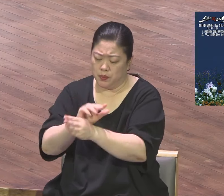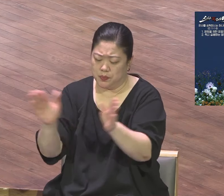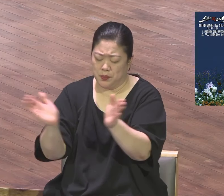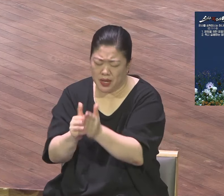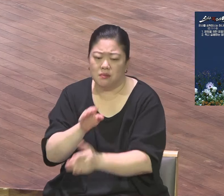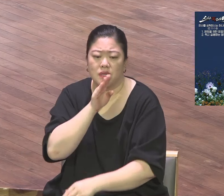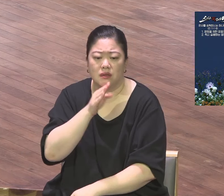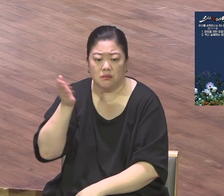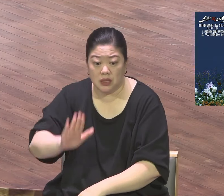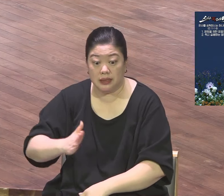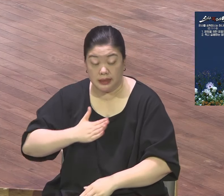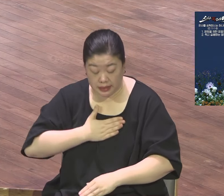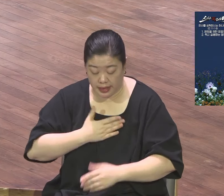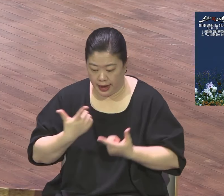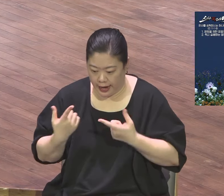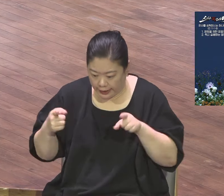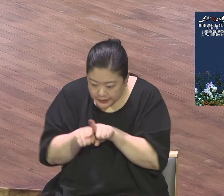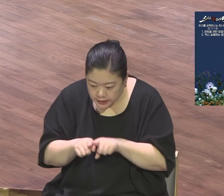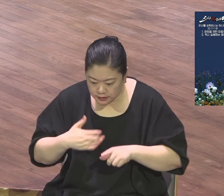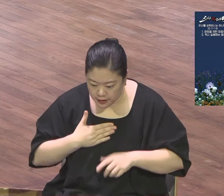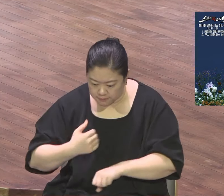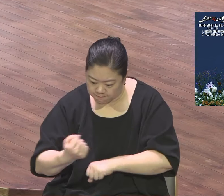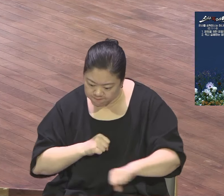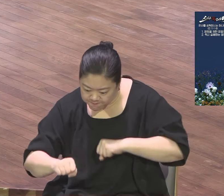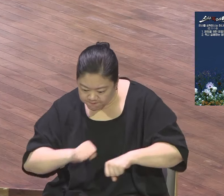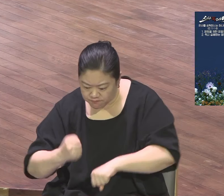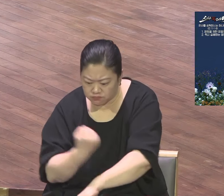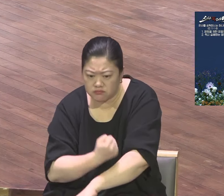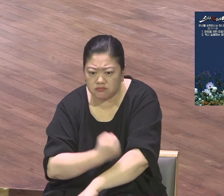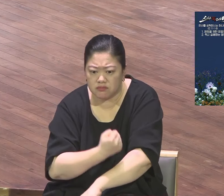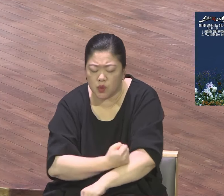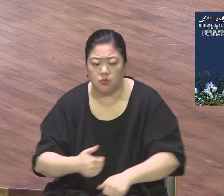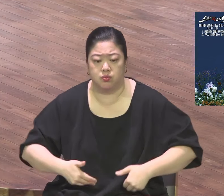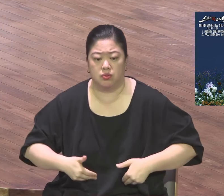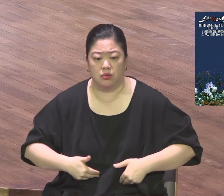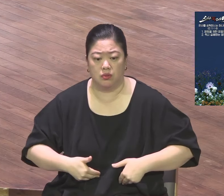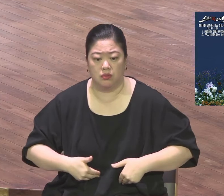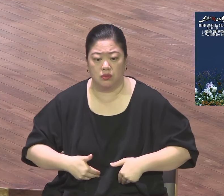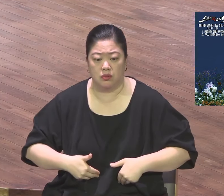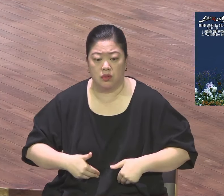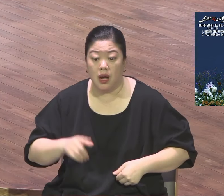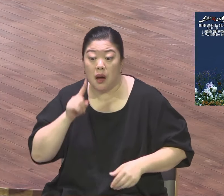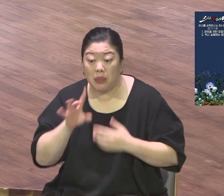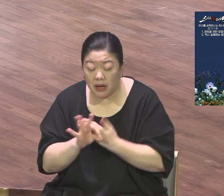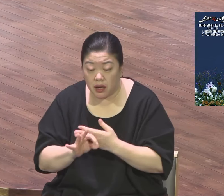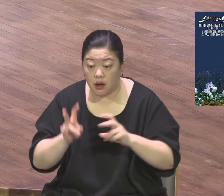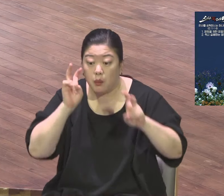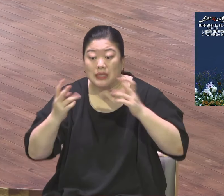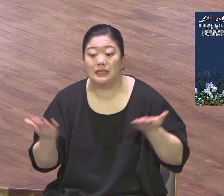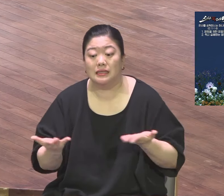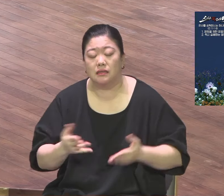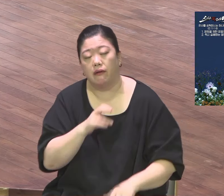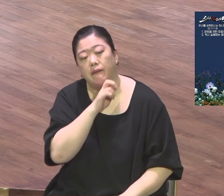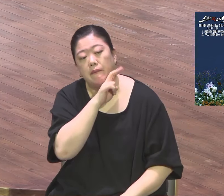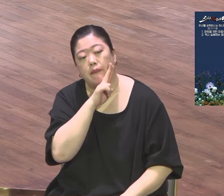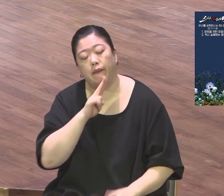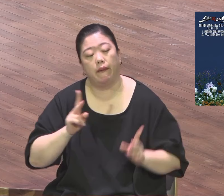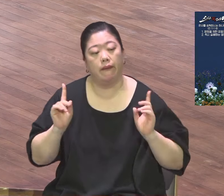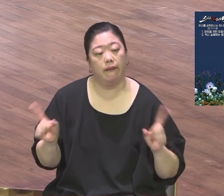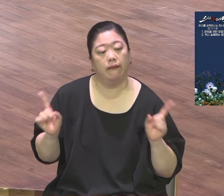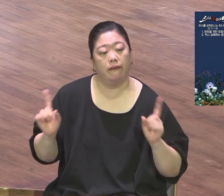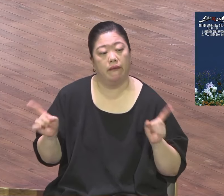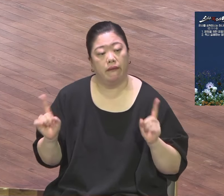모습을 그렇게 삶이 그 사람 그 회사 인정 안 받겠어요? 성공 안 하겠냐고요?